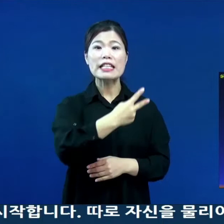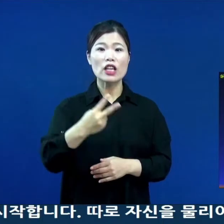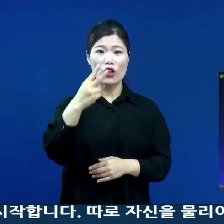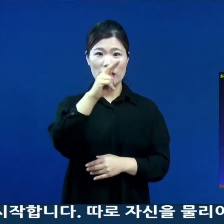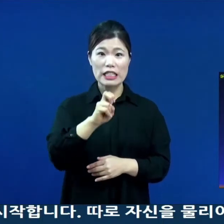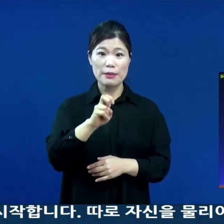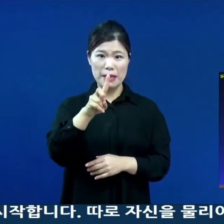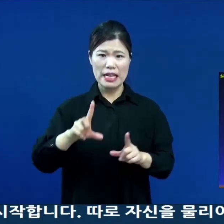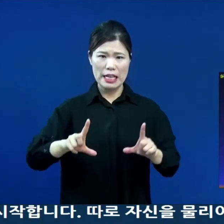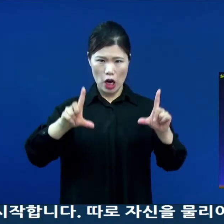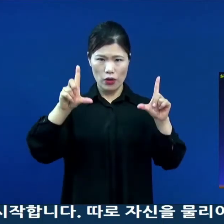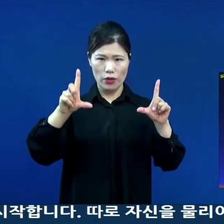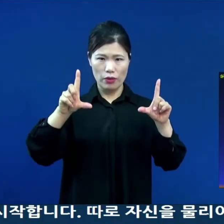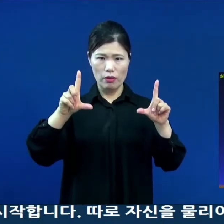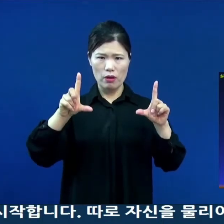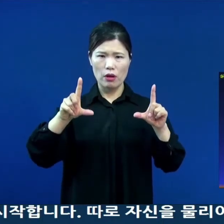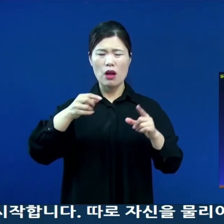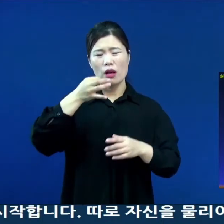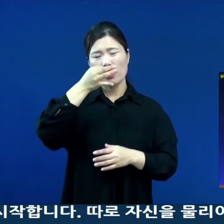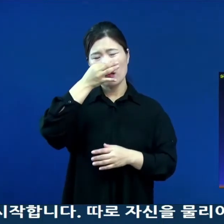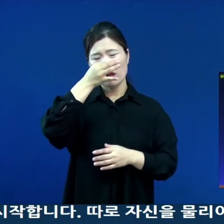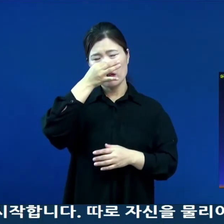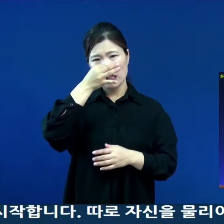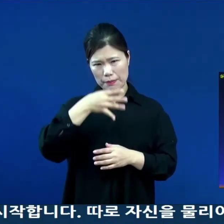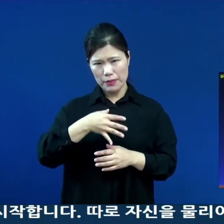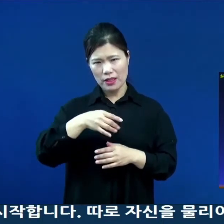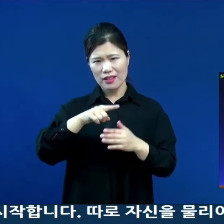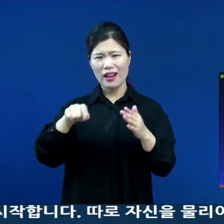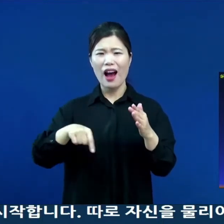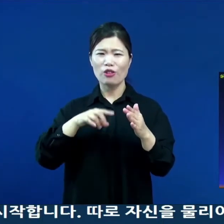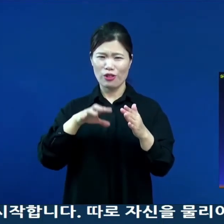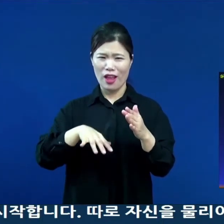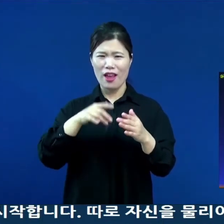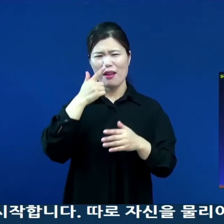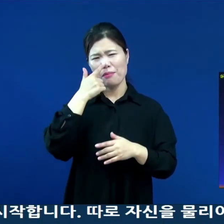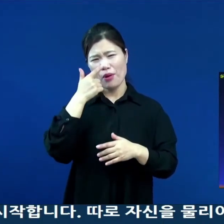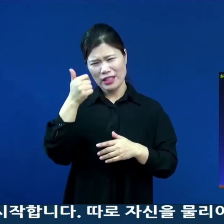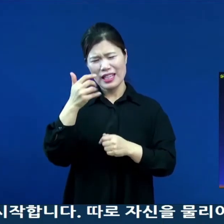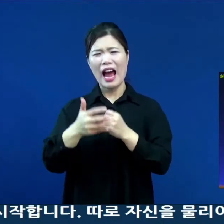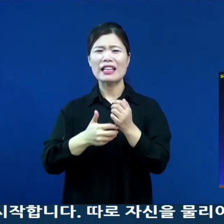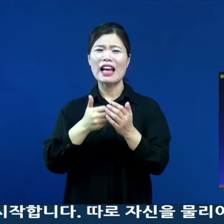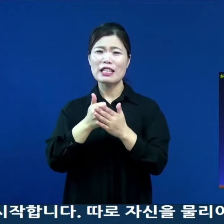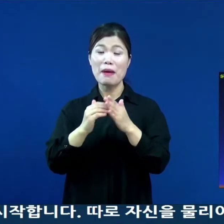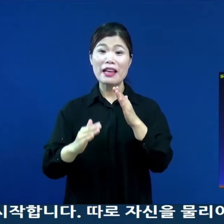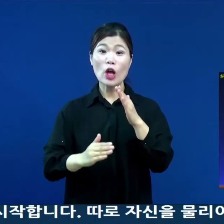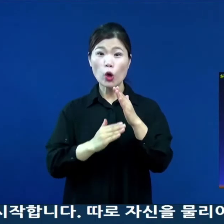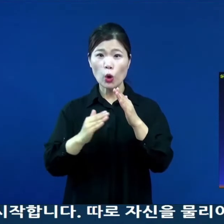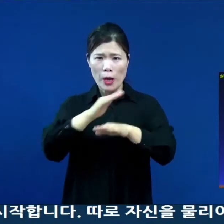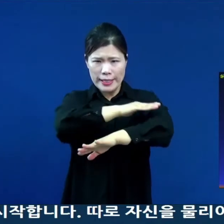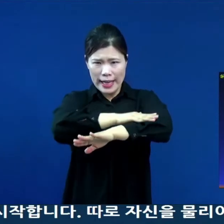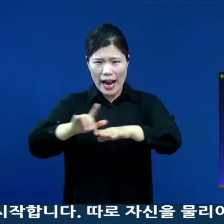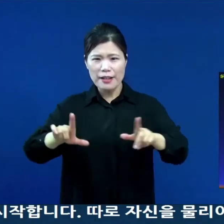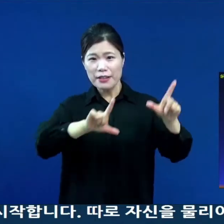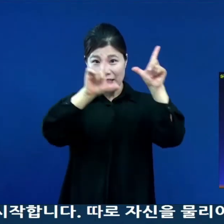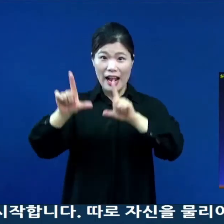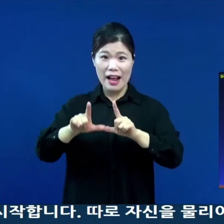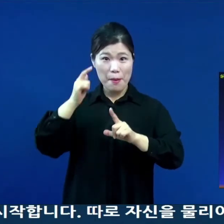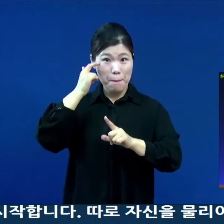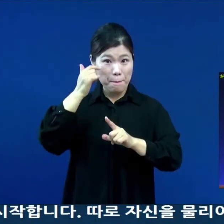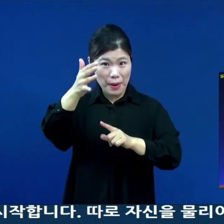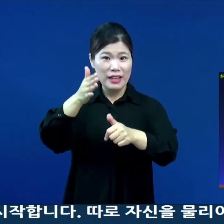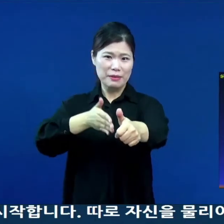2021년을 우리가 힘든 가운데 멋지게 하나님의 성도로 살아내는 축복을 사모하시길 주의 이름으로